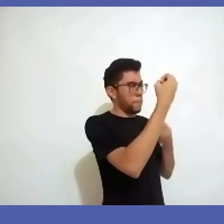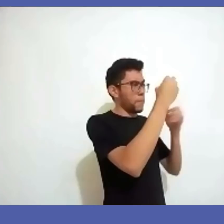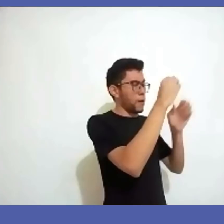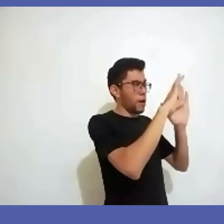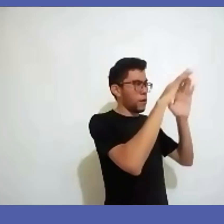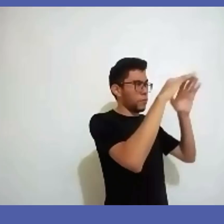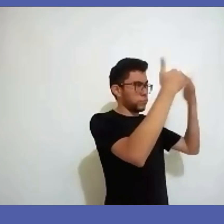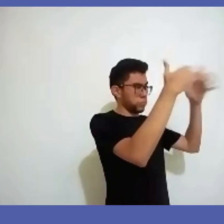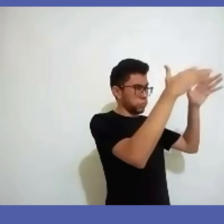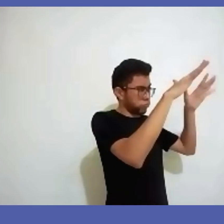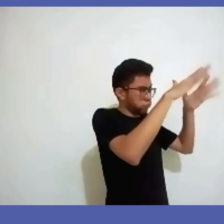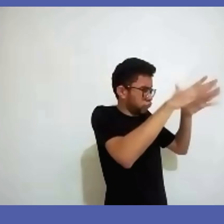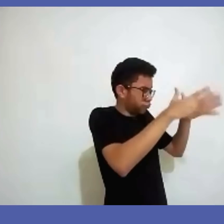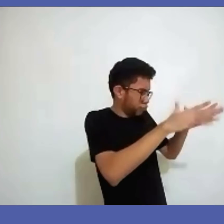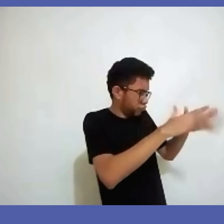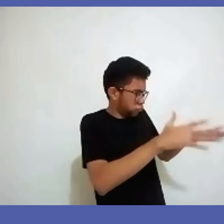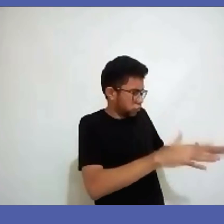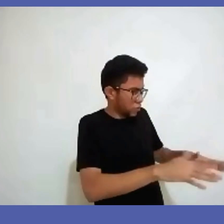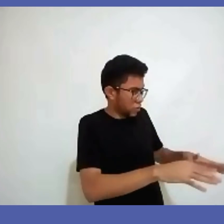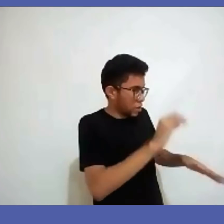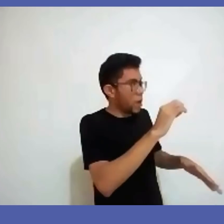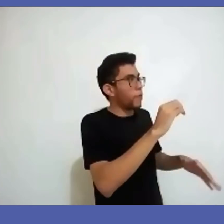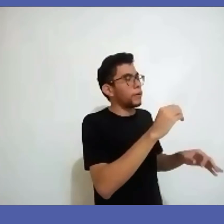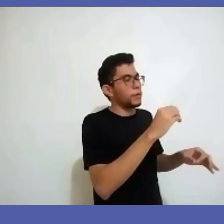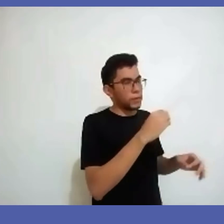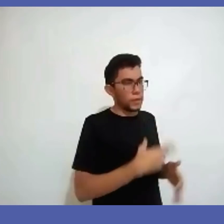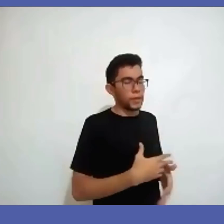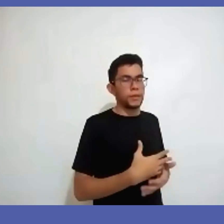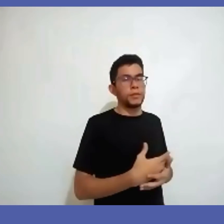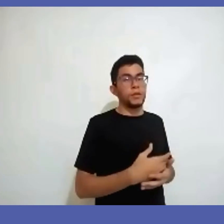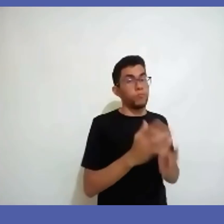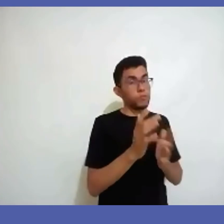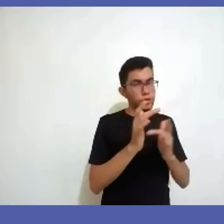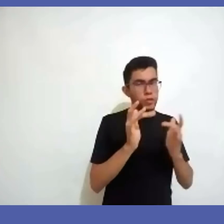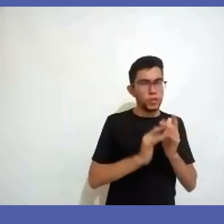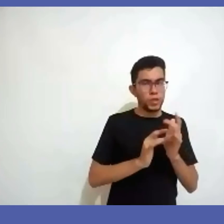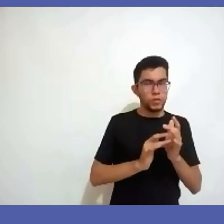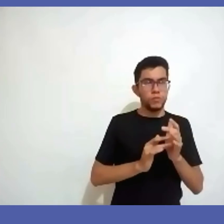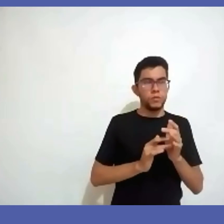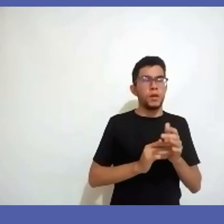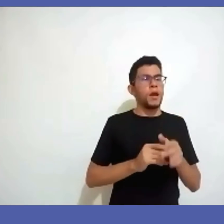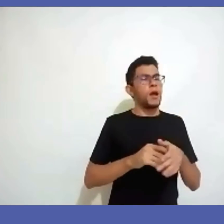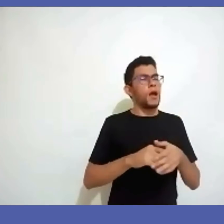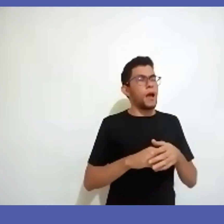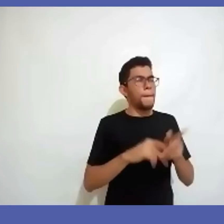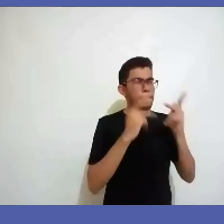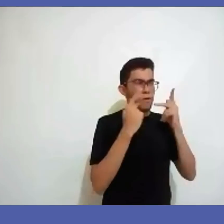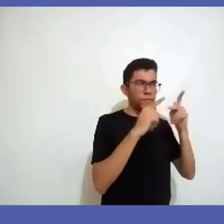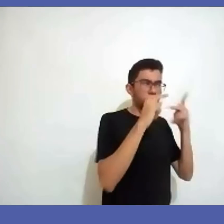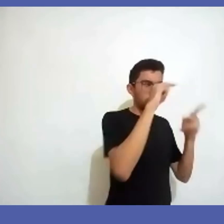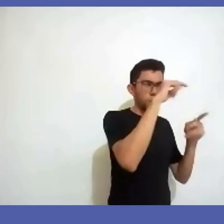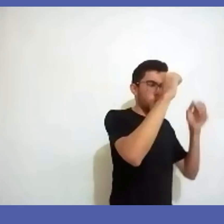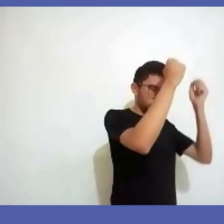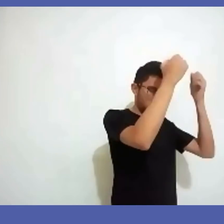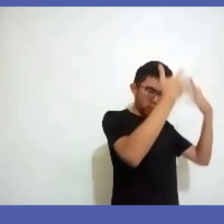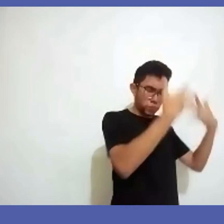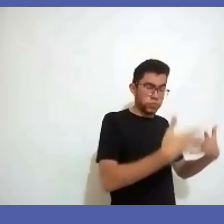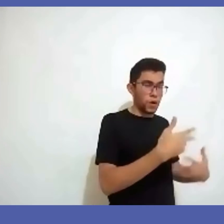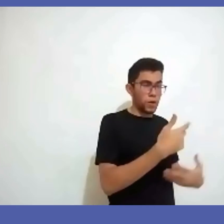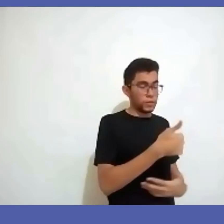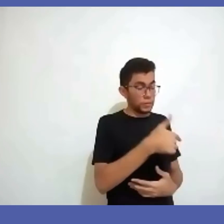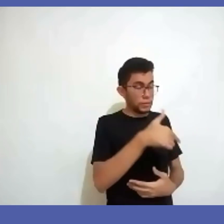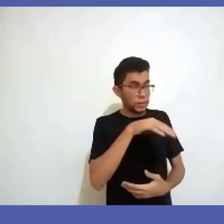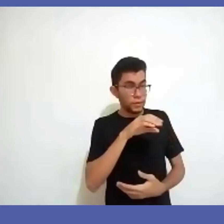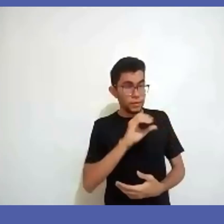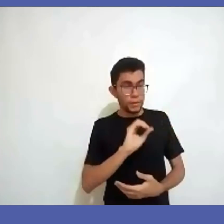40 anos depois que Jesus falou essa palavra. No ano 70, né, o Tito veio,